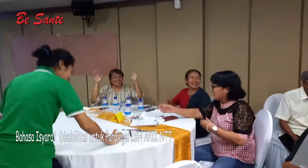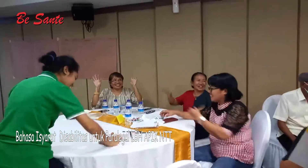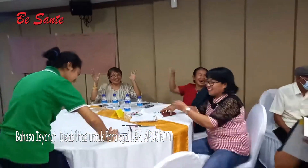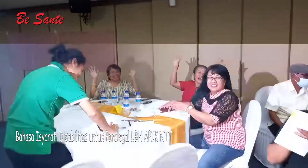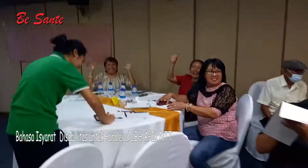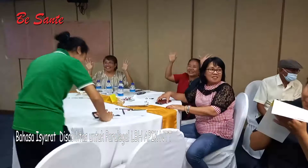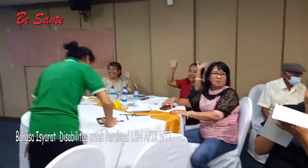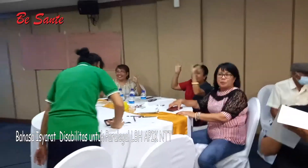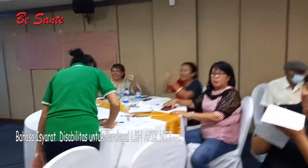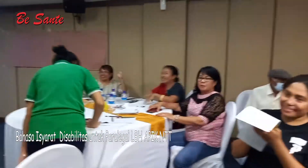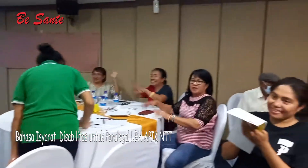Kalau dia ke mana?